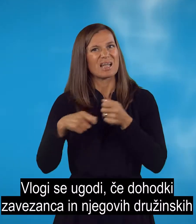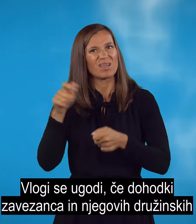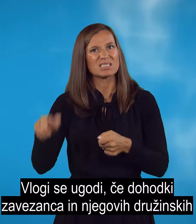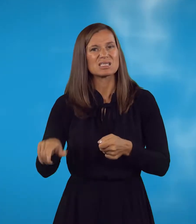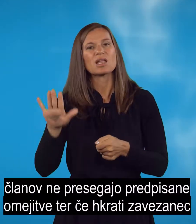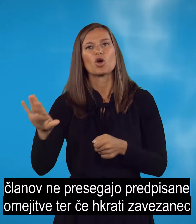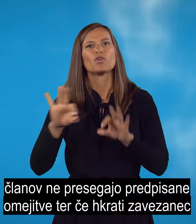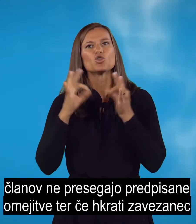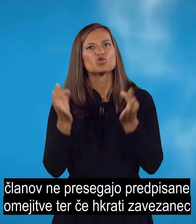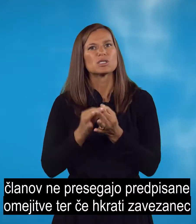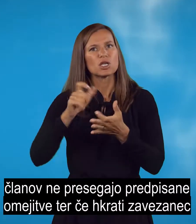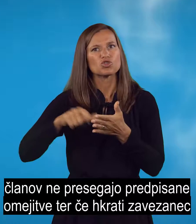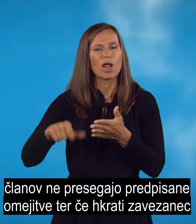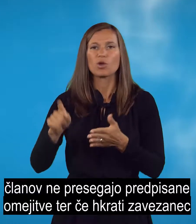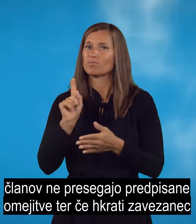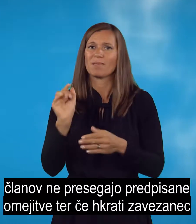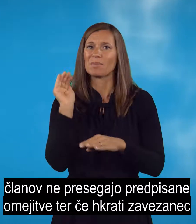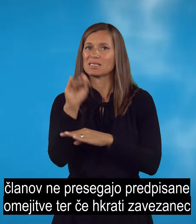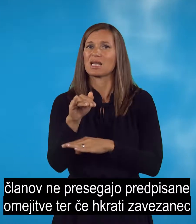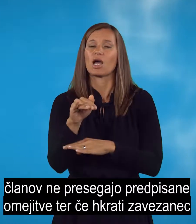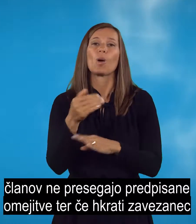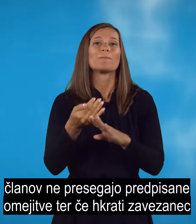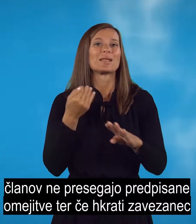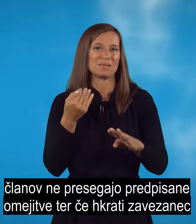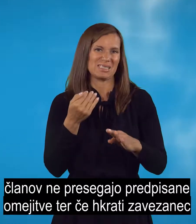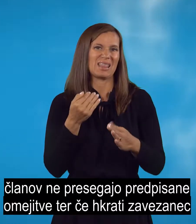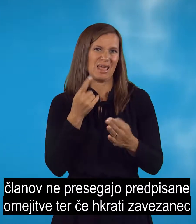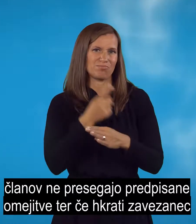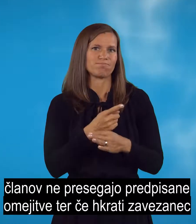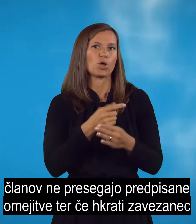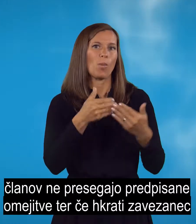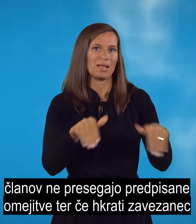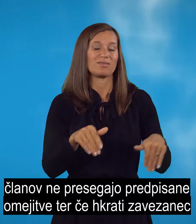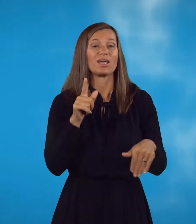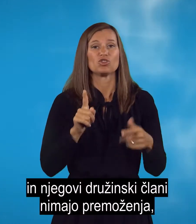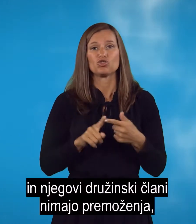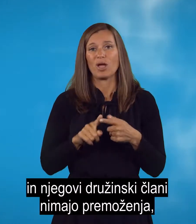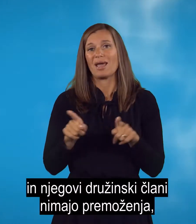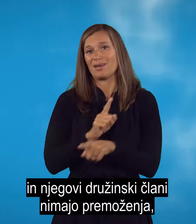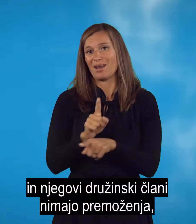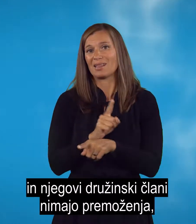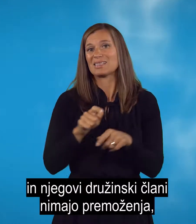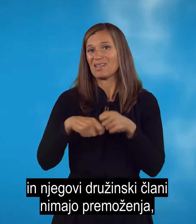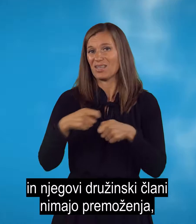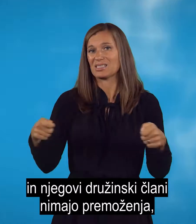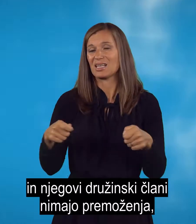družinskih članov ne presegajo predpisane omejitve, ter če hkrati zavezanec in njegovi družinski člani